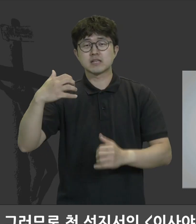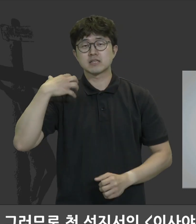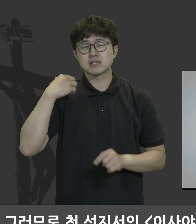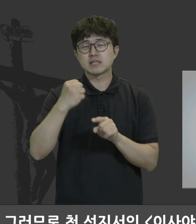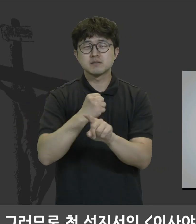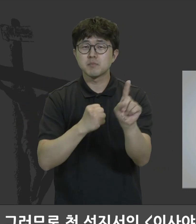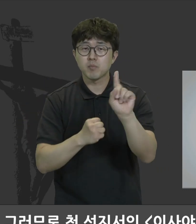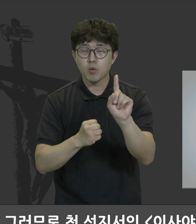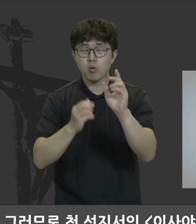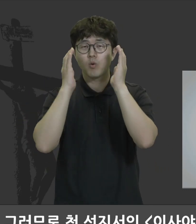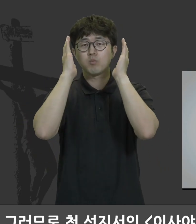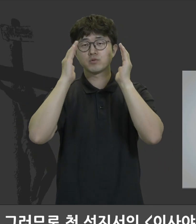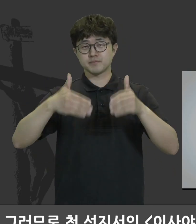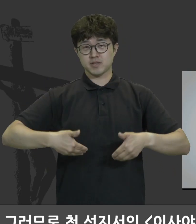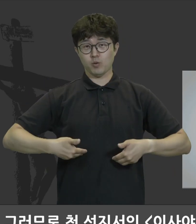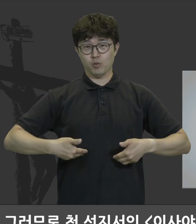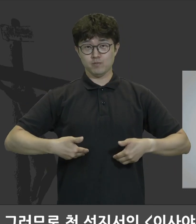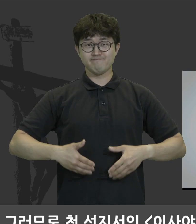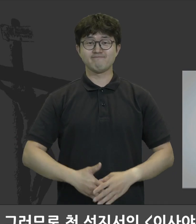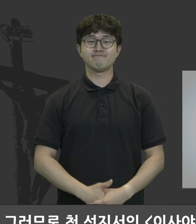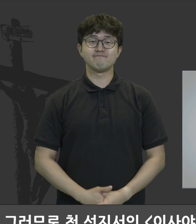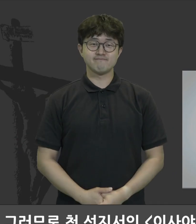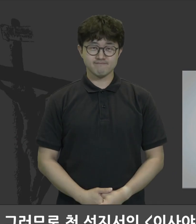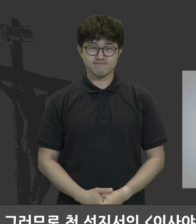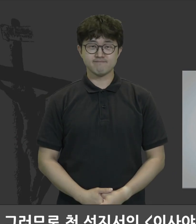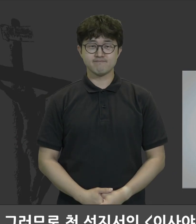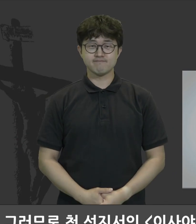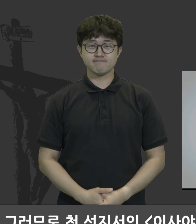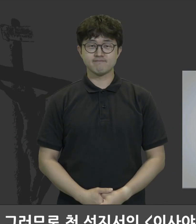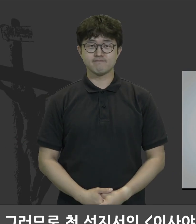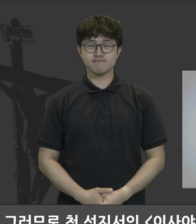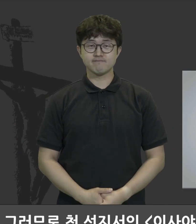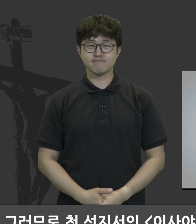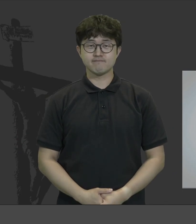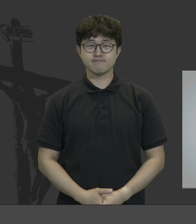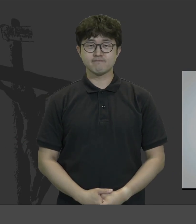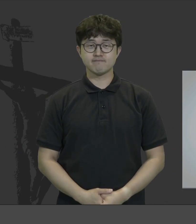직분이 갖는 의미를 먼저 알아보도록 하겠습니다.